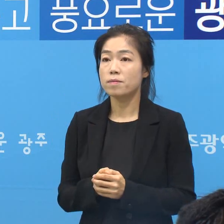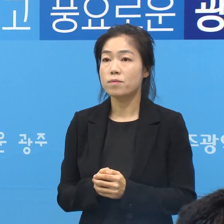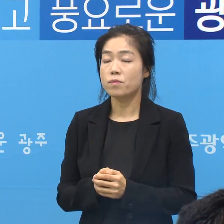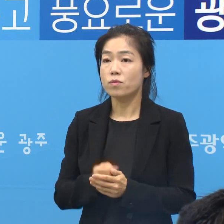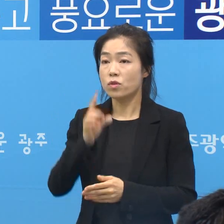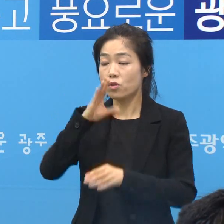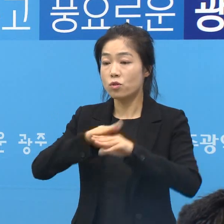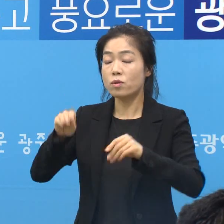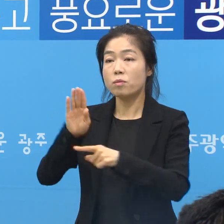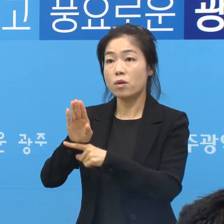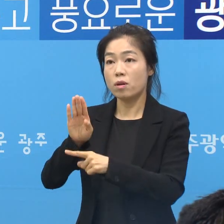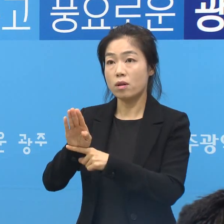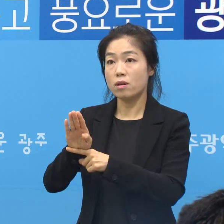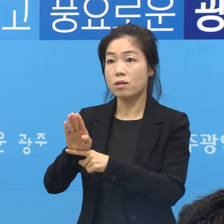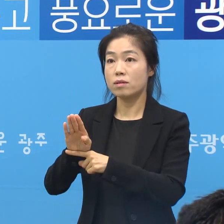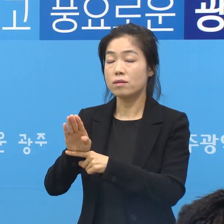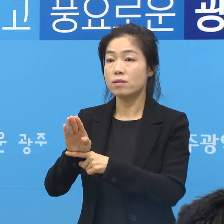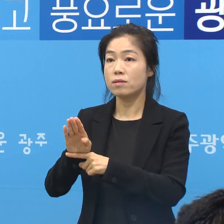중대본은